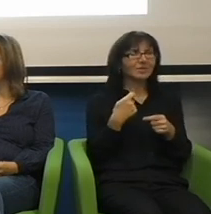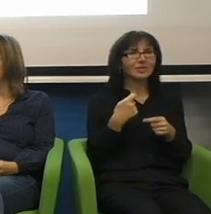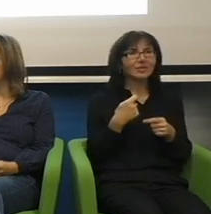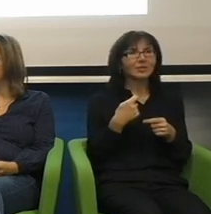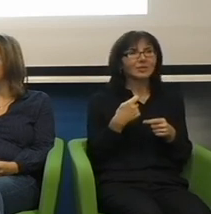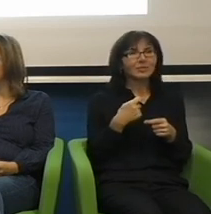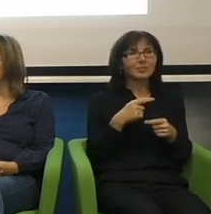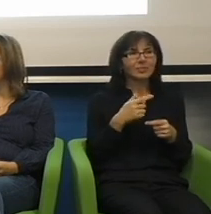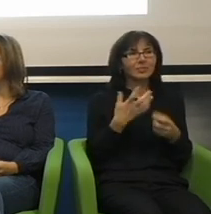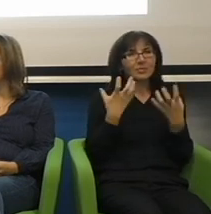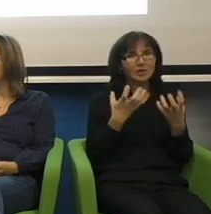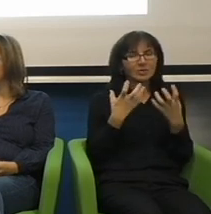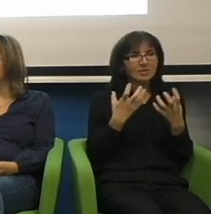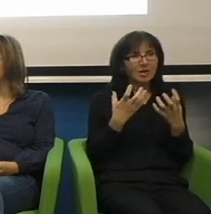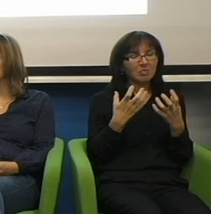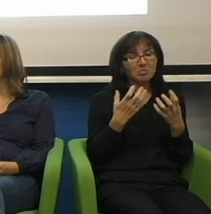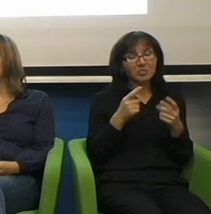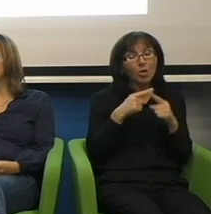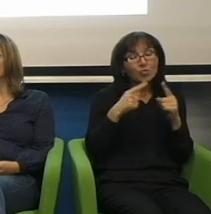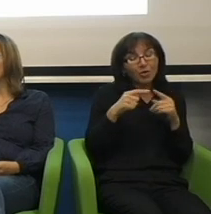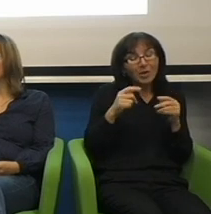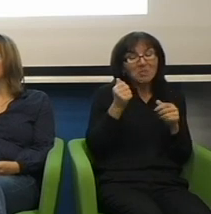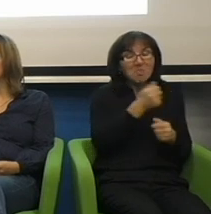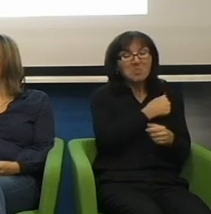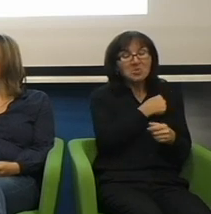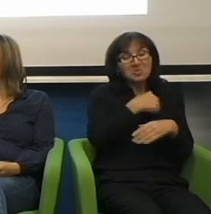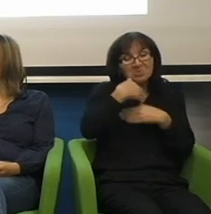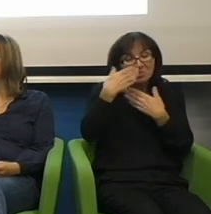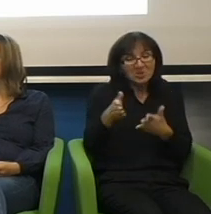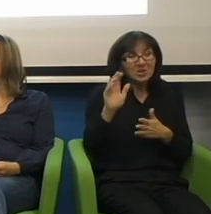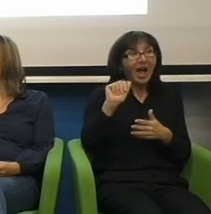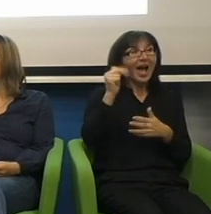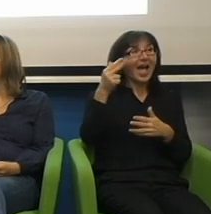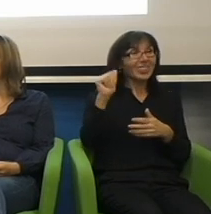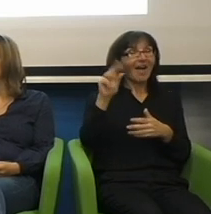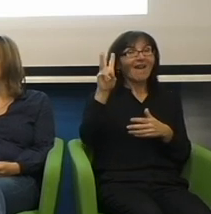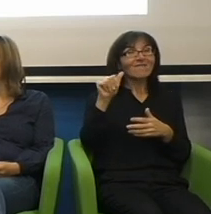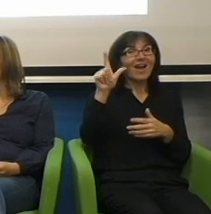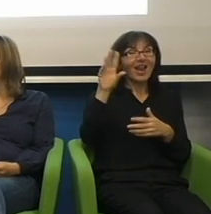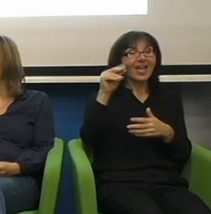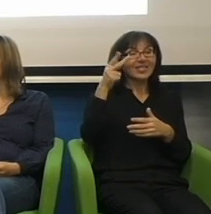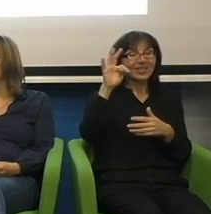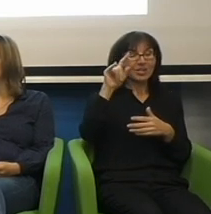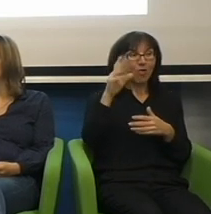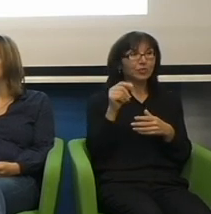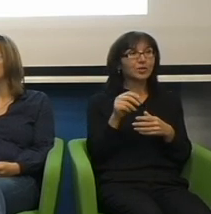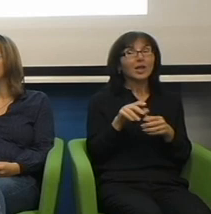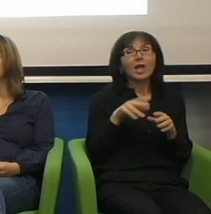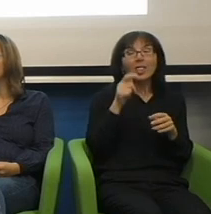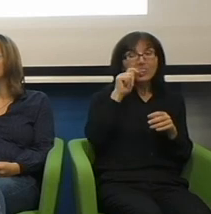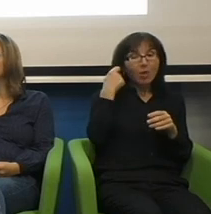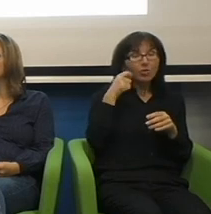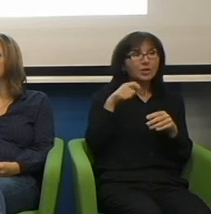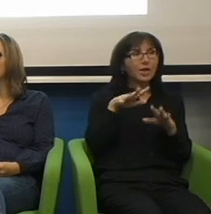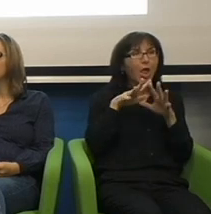ja bardzo bym chciał im życzyć trochę Anny Walentynowicz. To chyba pokazało nam, że zainteresowanie naszą wizytą było rzeczywiście duże. Myśmy spotkali